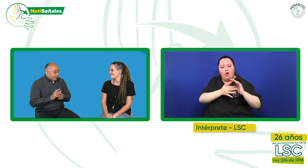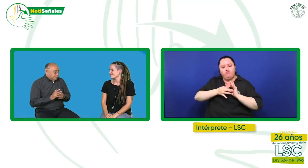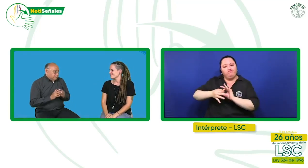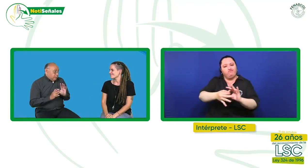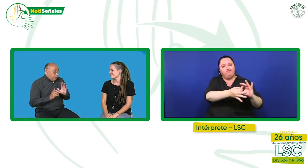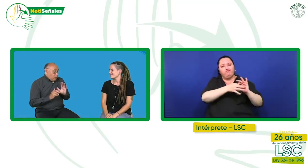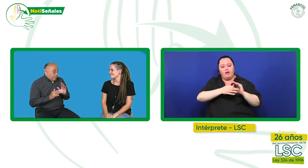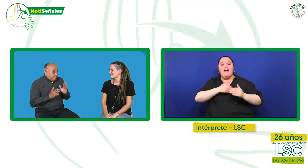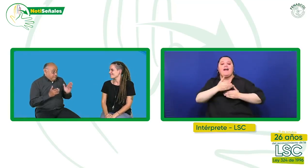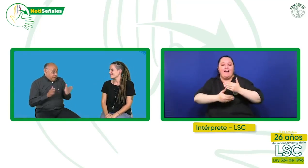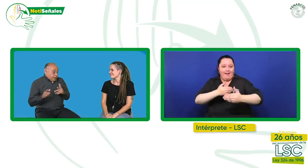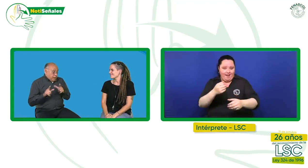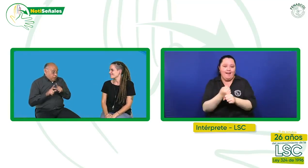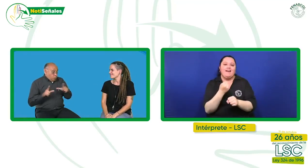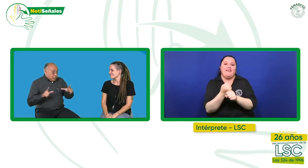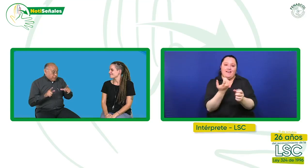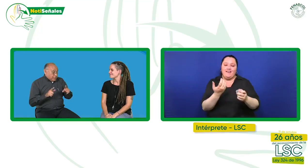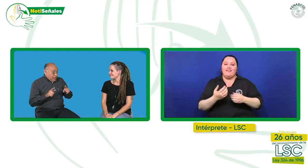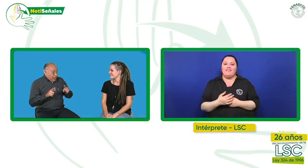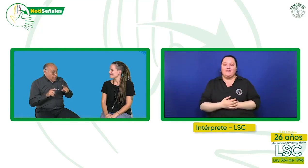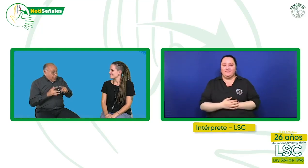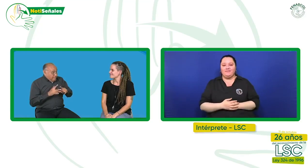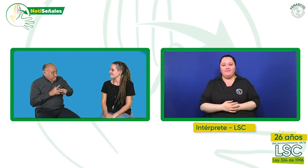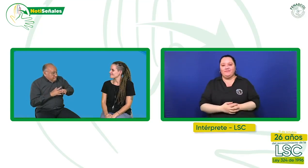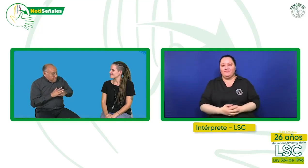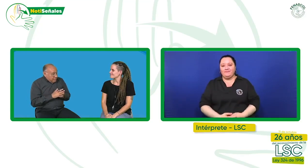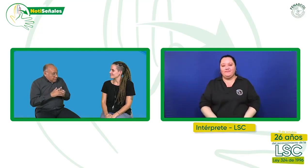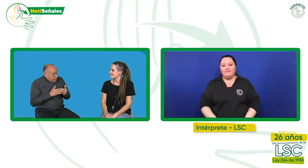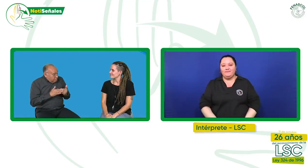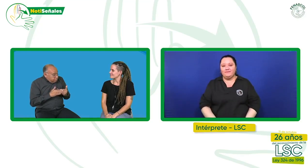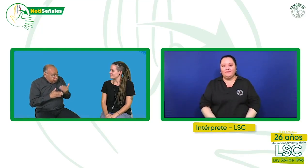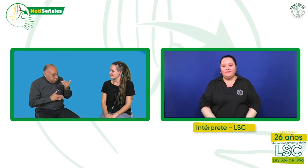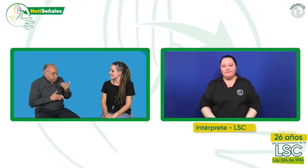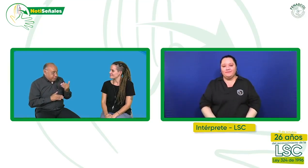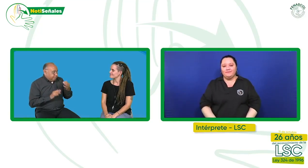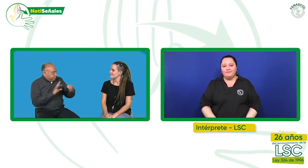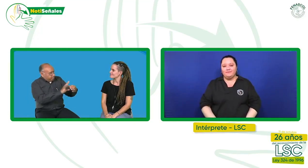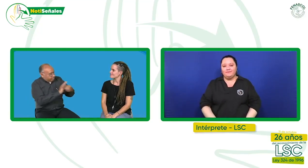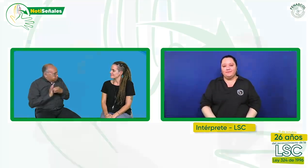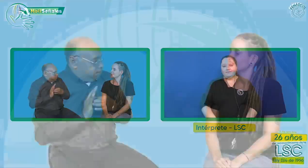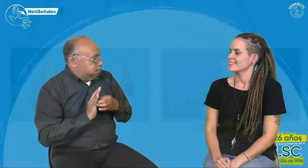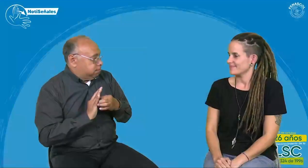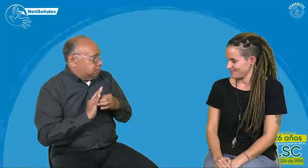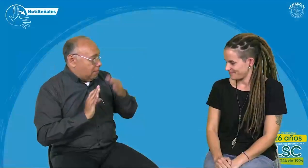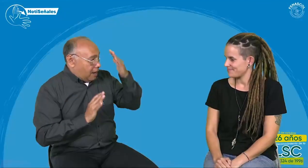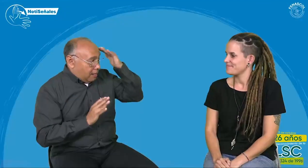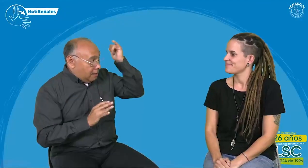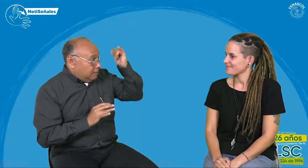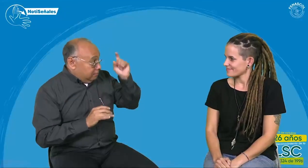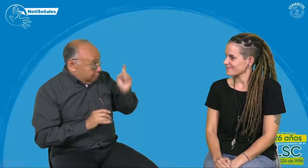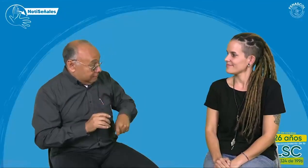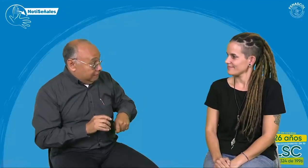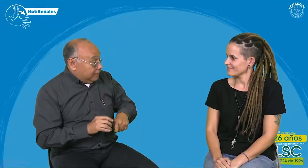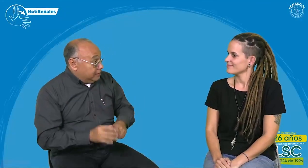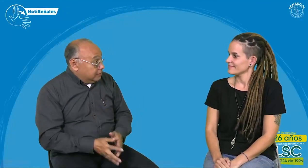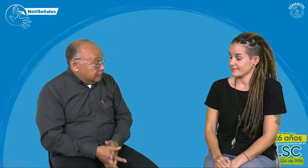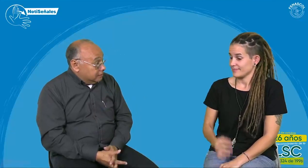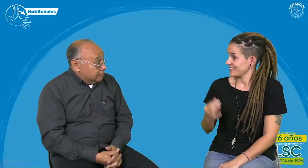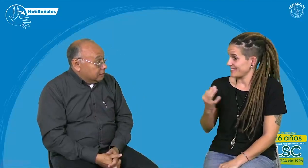Lo que quiere decir también que en cuanto a la planeación lingüística, ¿al momento de iniciar también debe ir con la